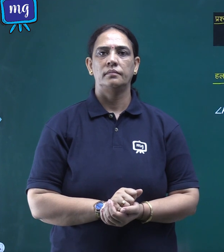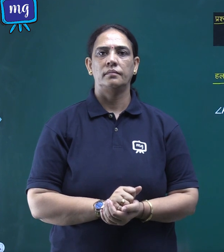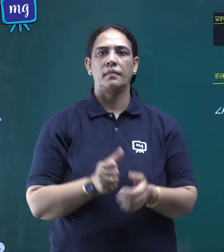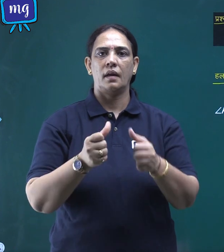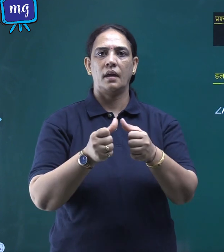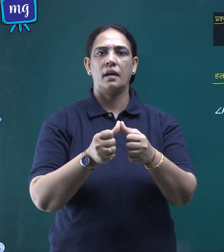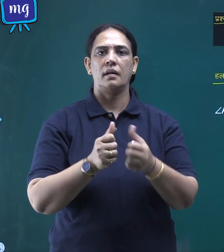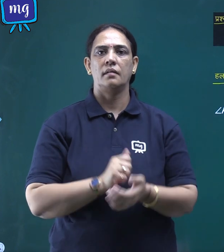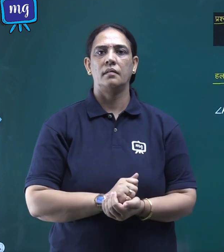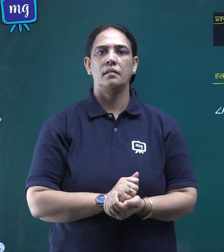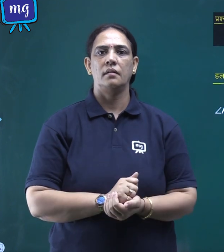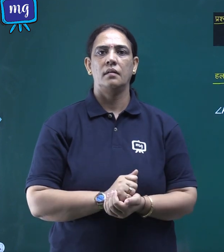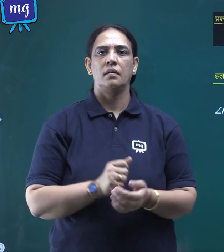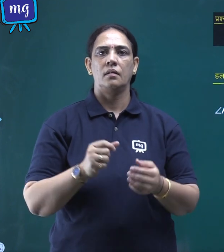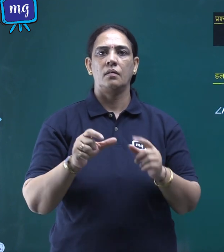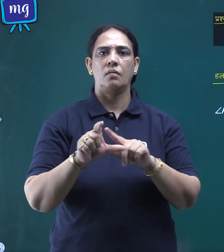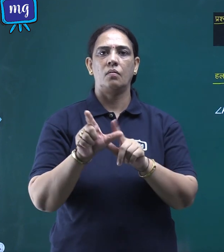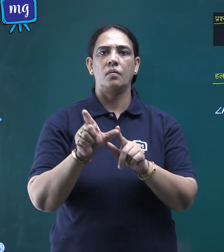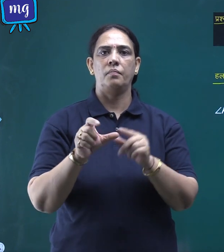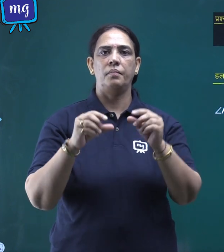ए, कोण बी,